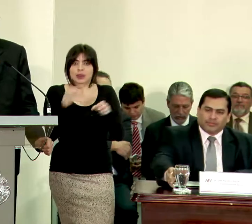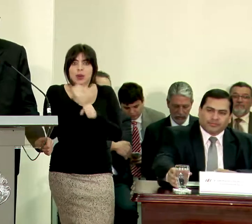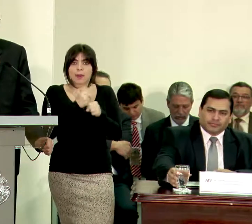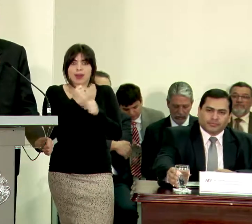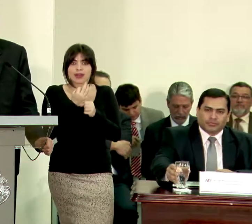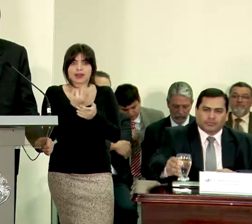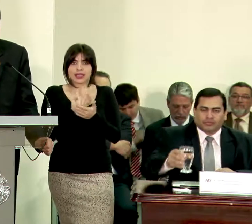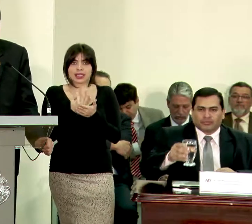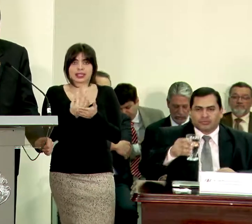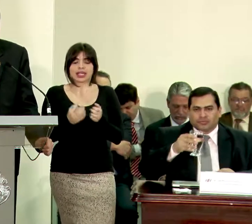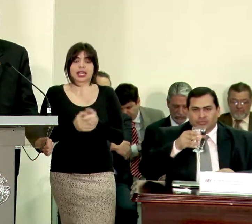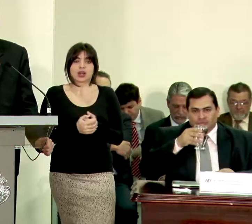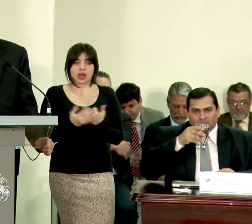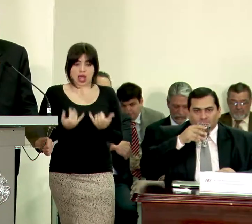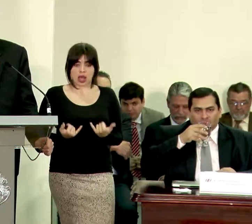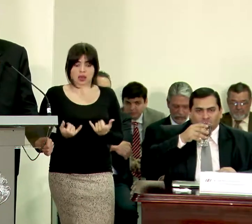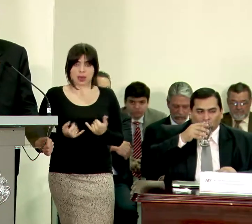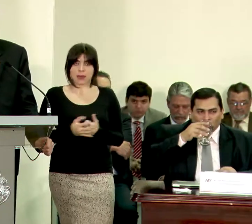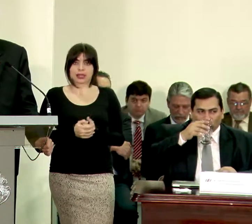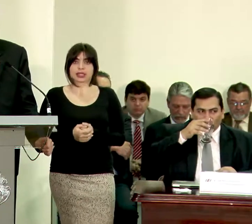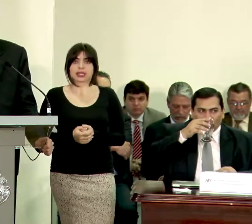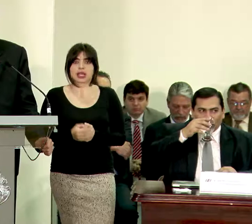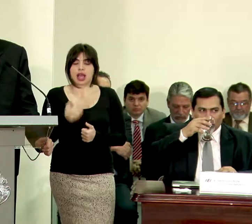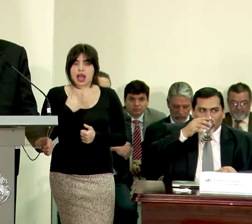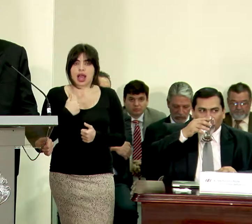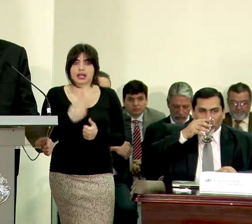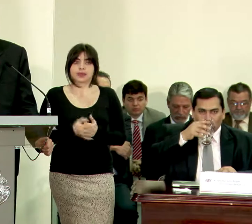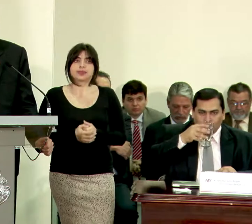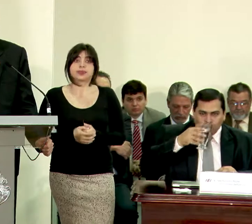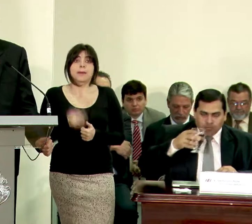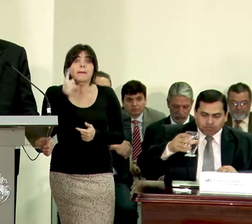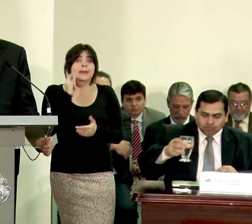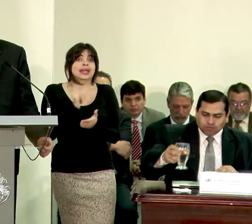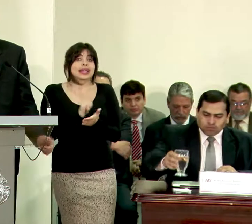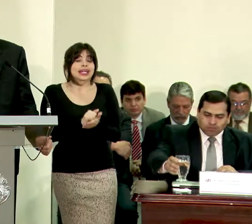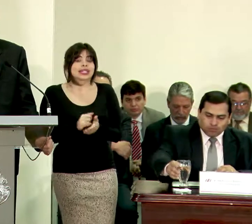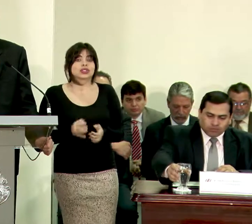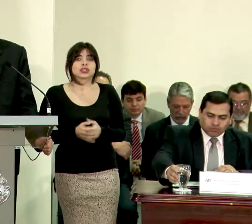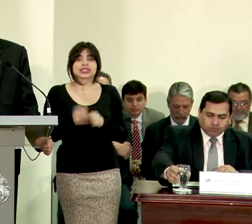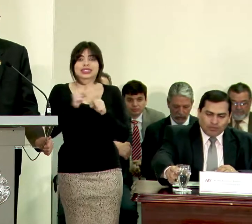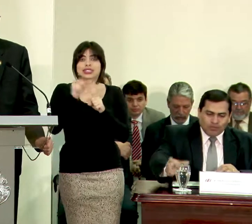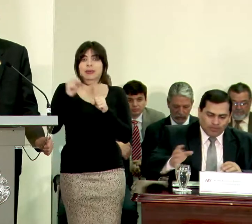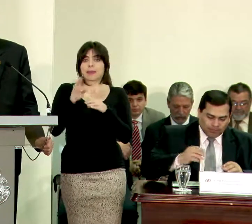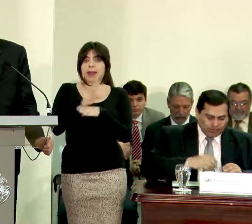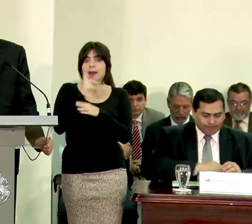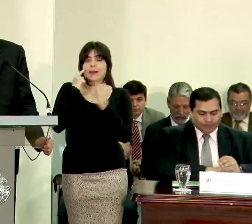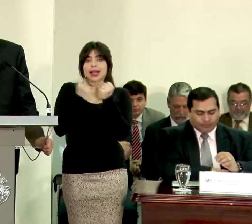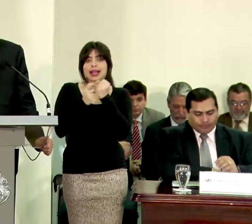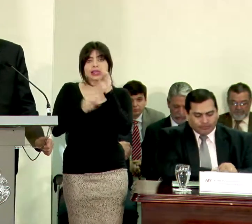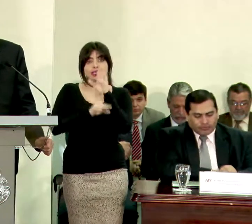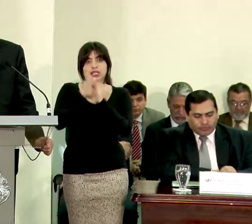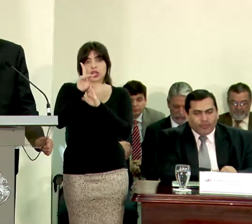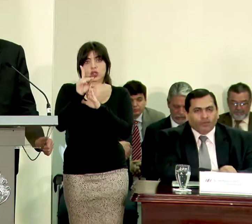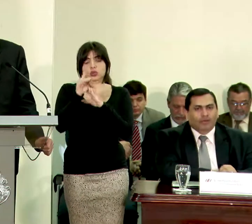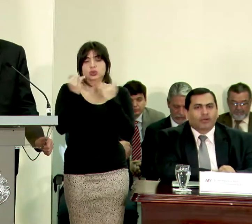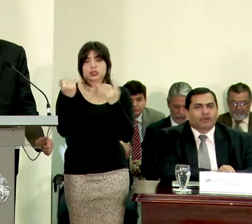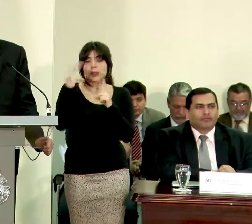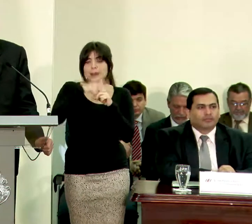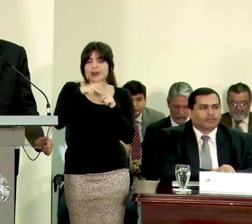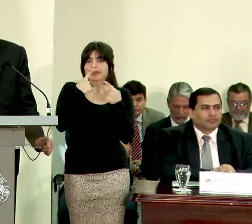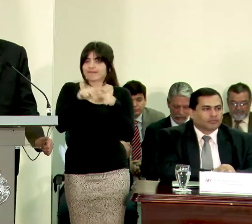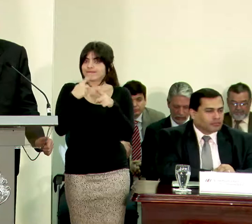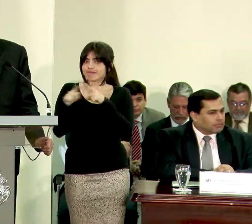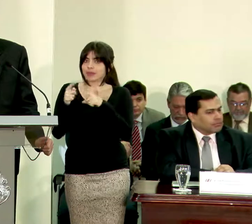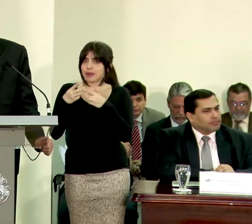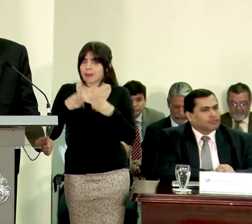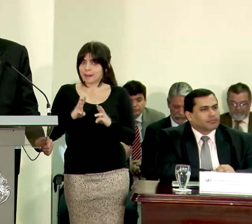operadores financieros que hoy en día contamos, ¿verdad? Y para esto el sistema de banca para el desarrollo está implementando una serie